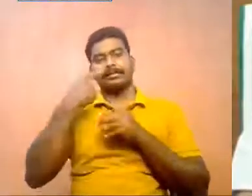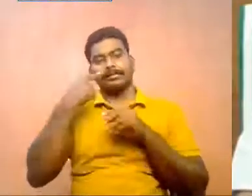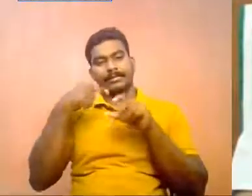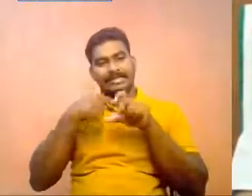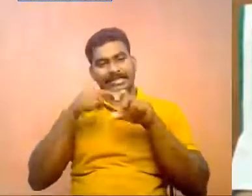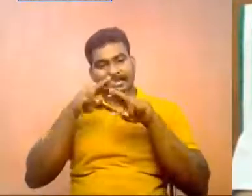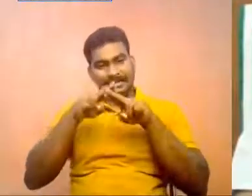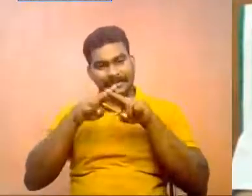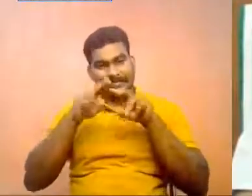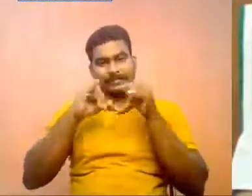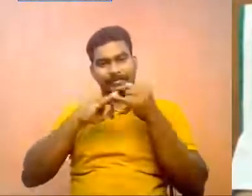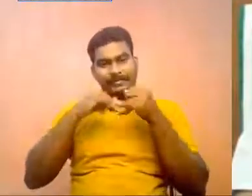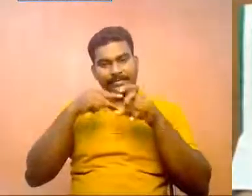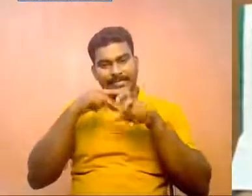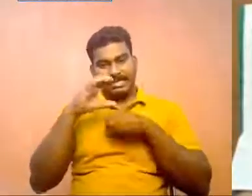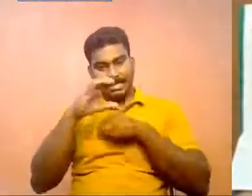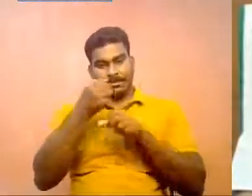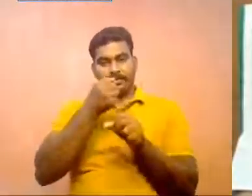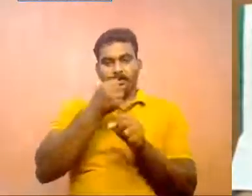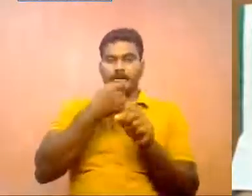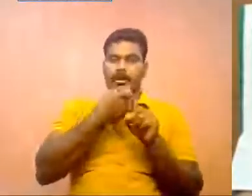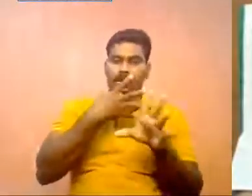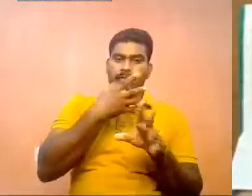കർണാടക ചീഫ് സെക്രട്ടറിയായി സംസാരിച്ചിട്ടുണ്ട്.